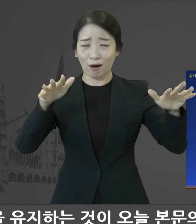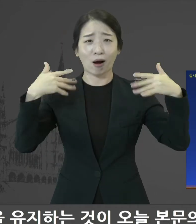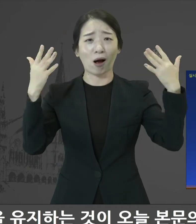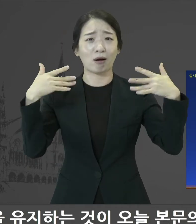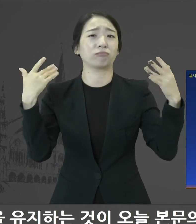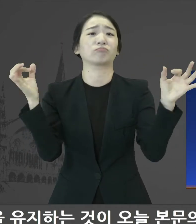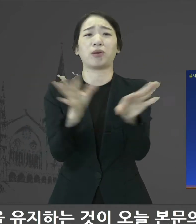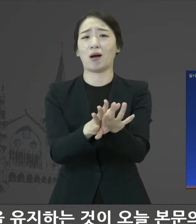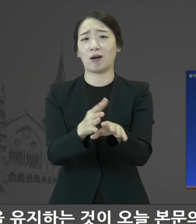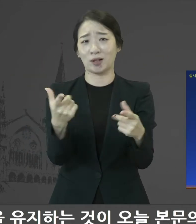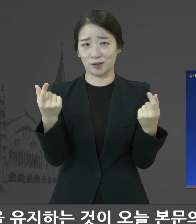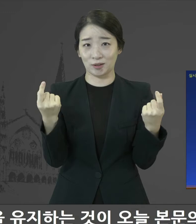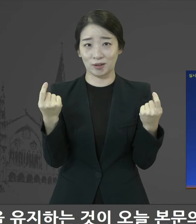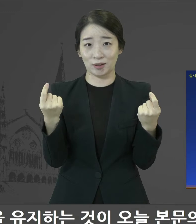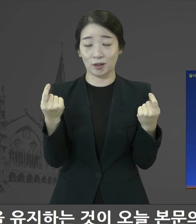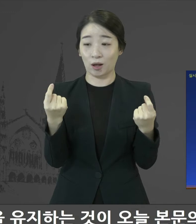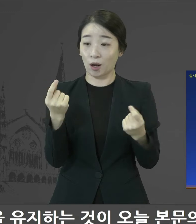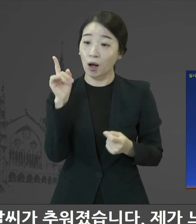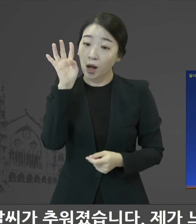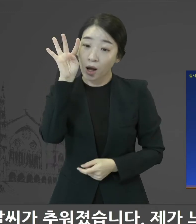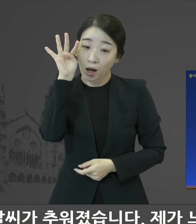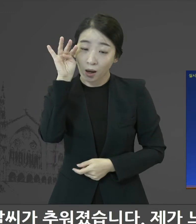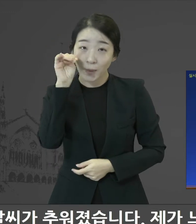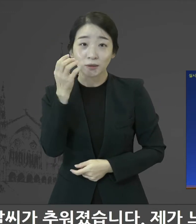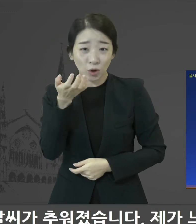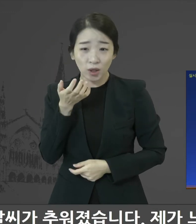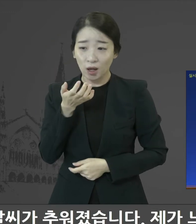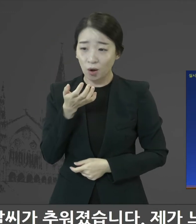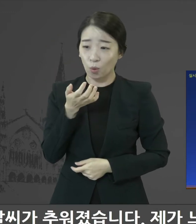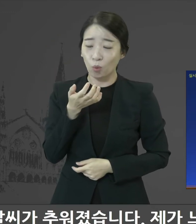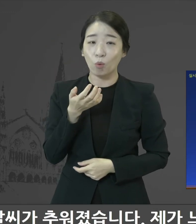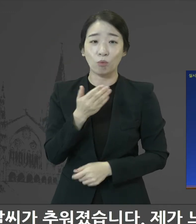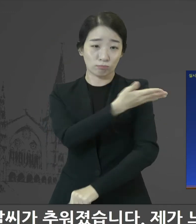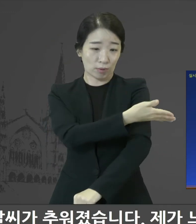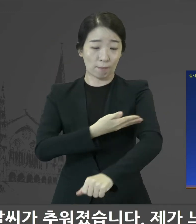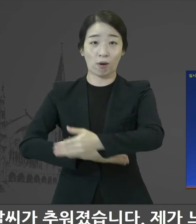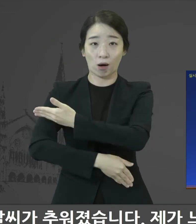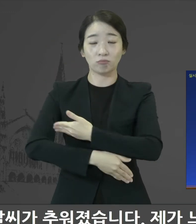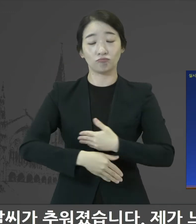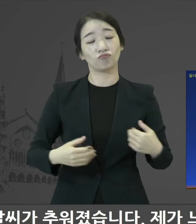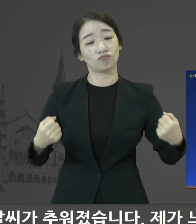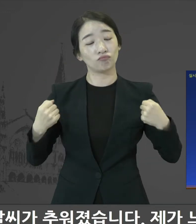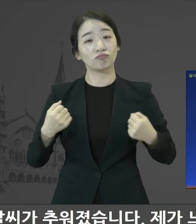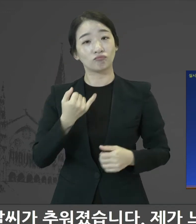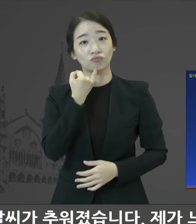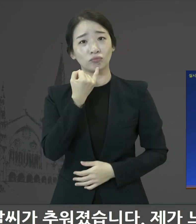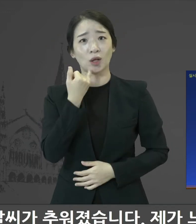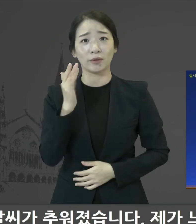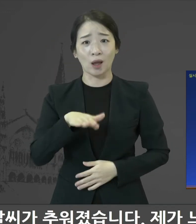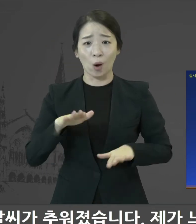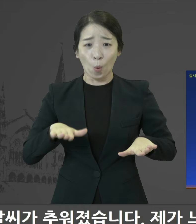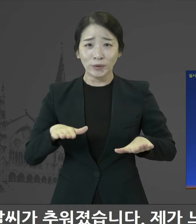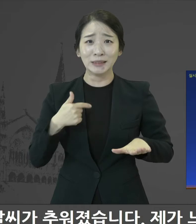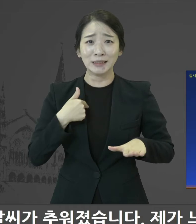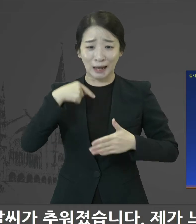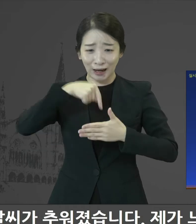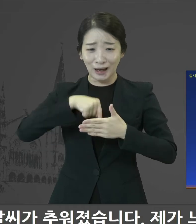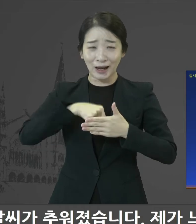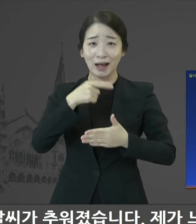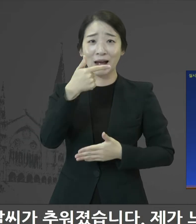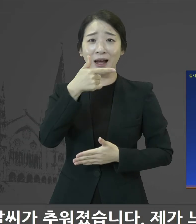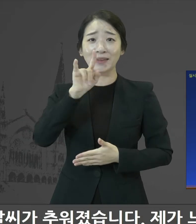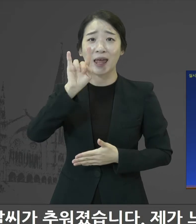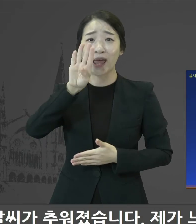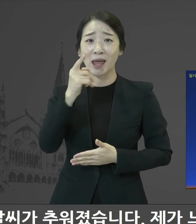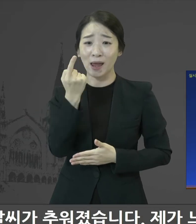같아요. 불과 얼마 전까지, 아니 며칠 전까지 반팔 입고 있었는데 오늘은 속에 내복까지 입어야 되지 않나